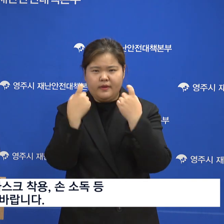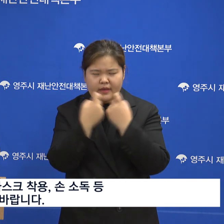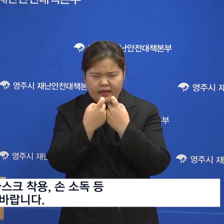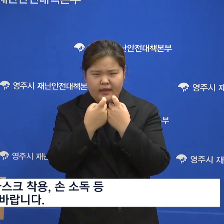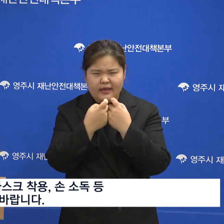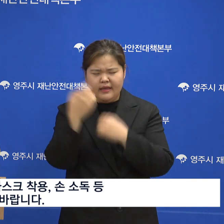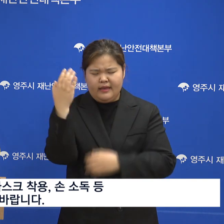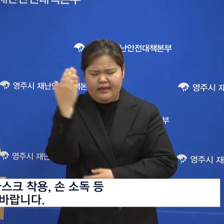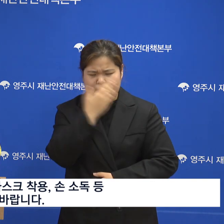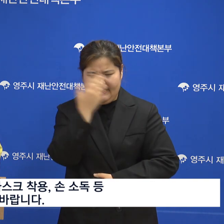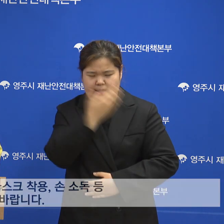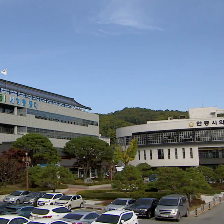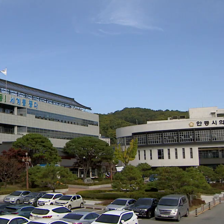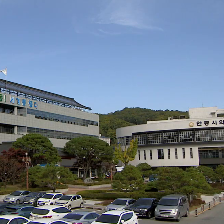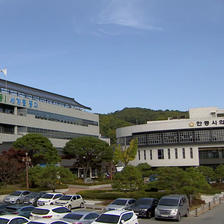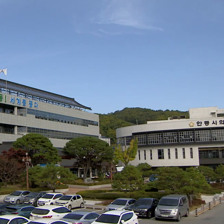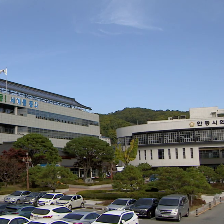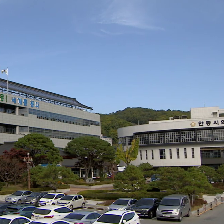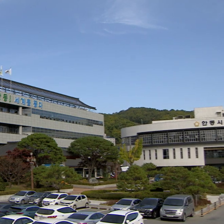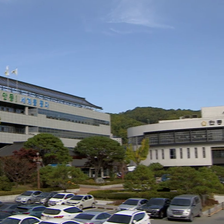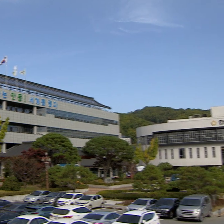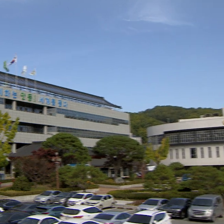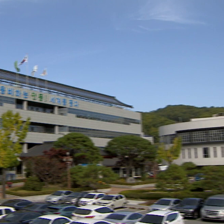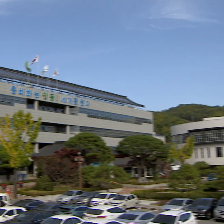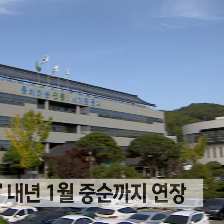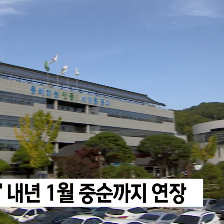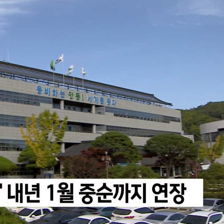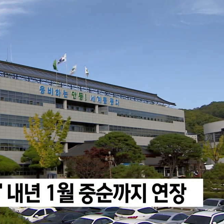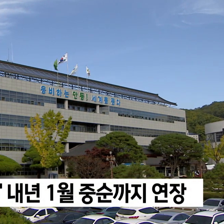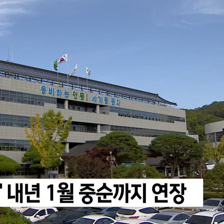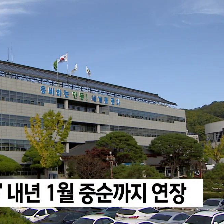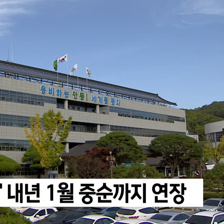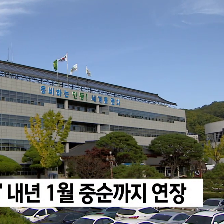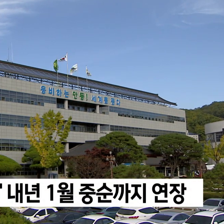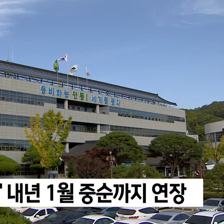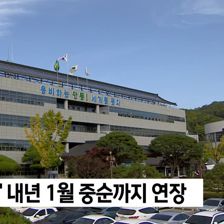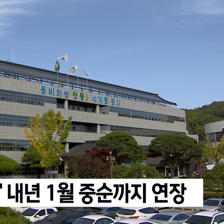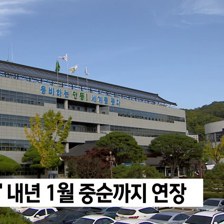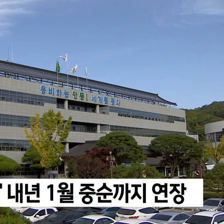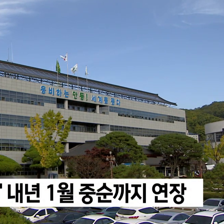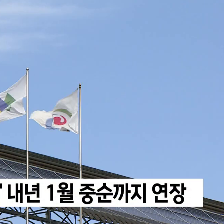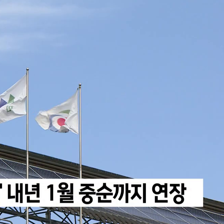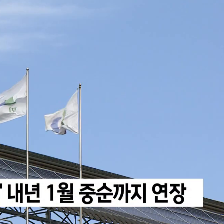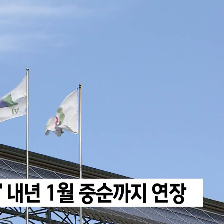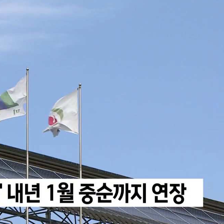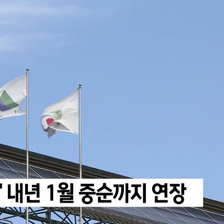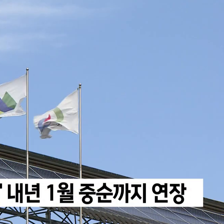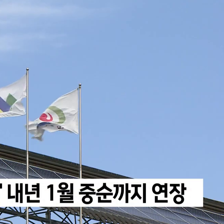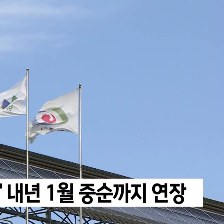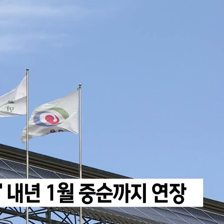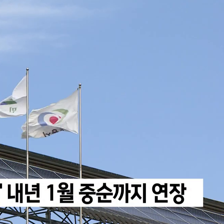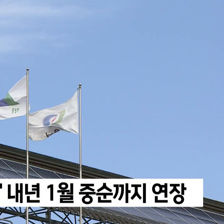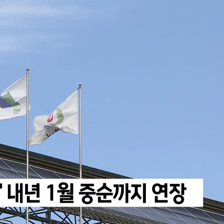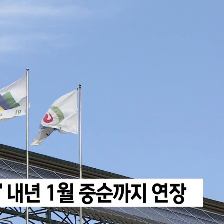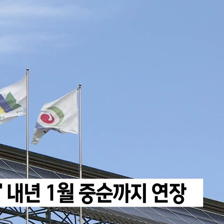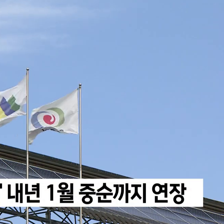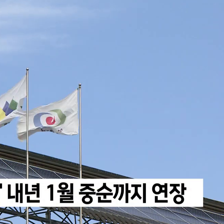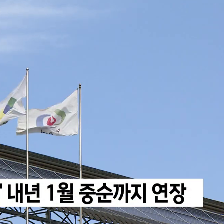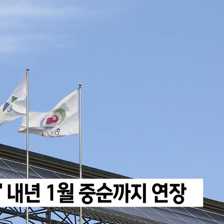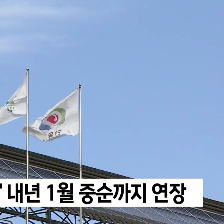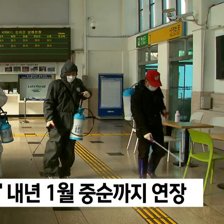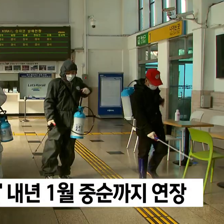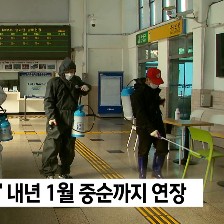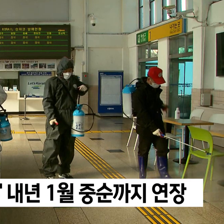지켜 주시기 바랍니다 안동 씨도 찐한 조 승 난 방문 일가족 4명이 확진 된 데 이어 주말에 추가로 2명이 더